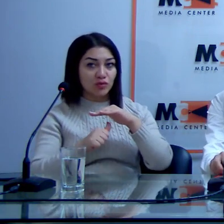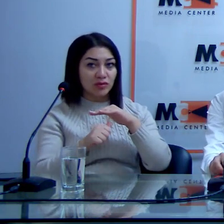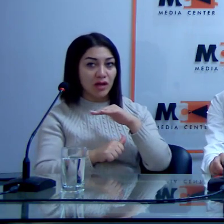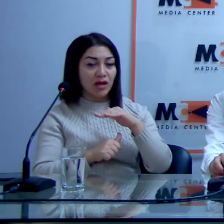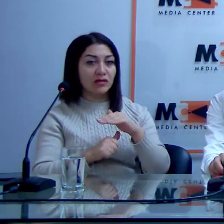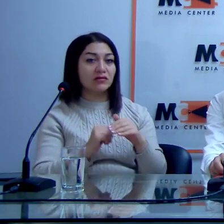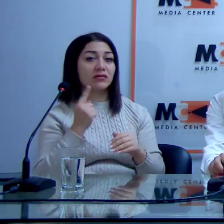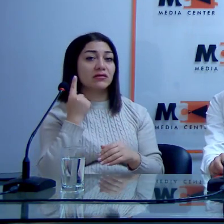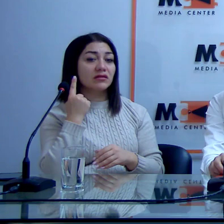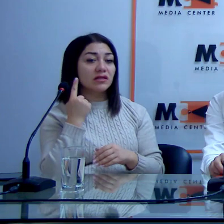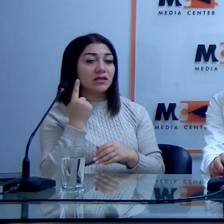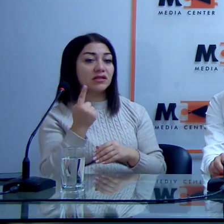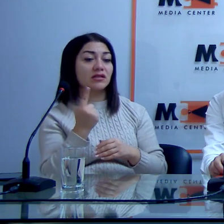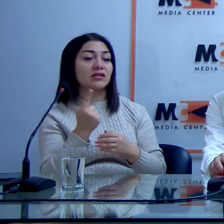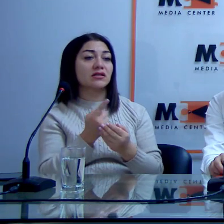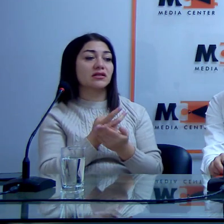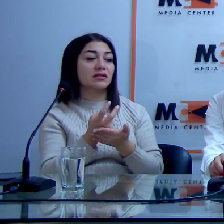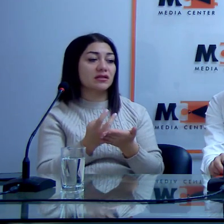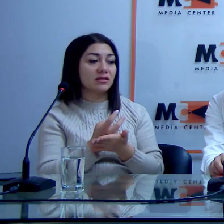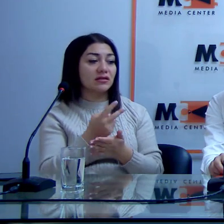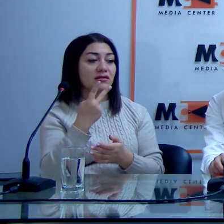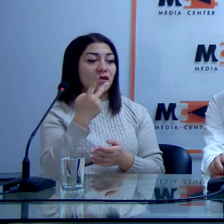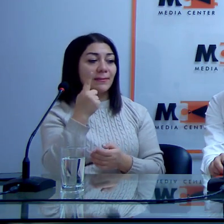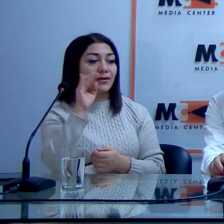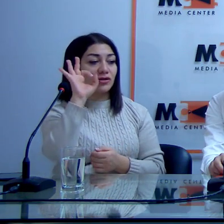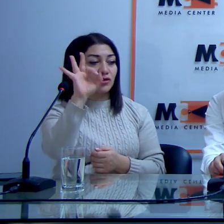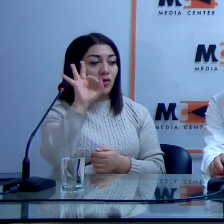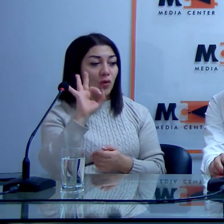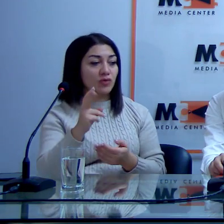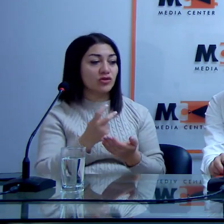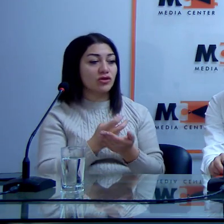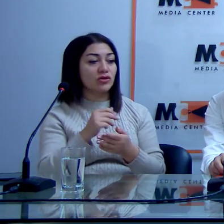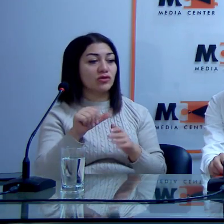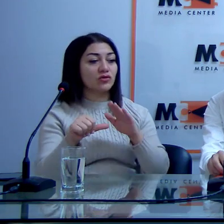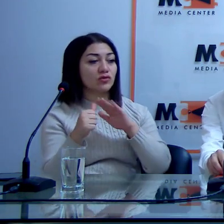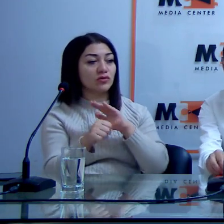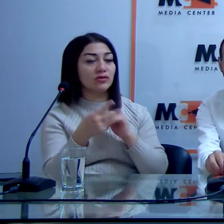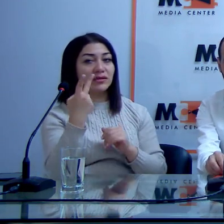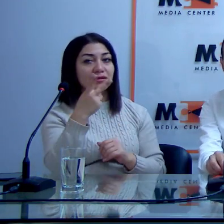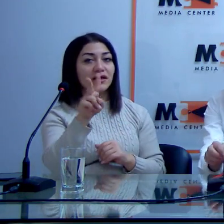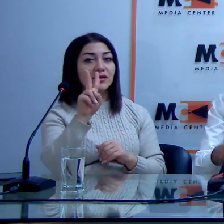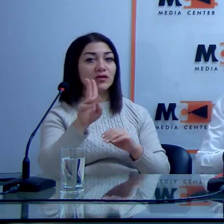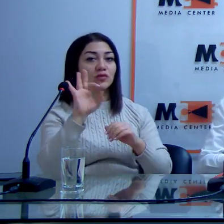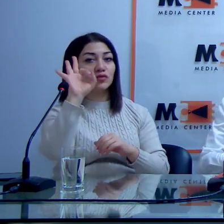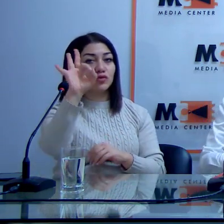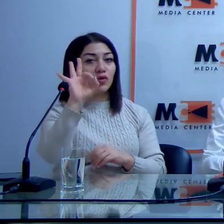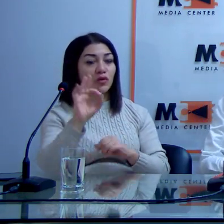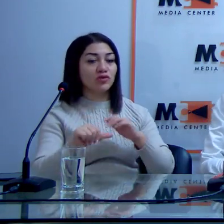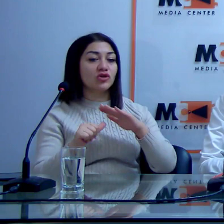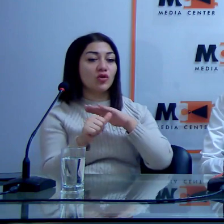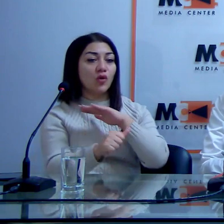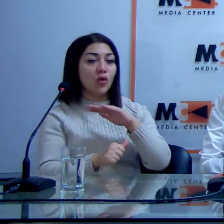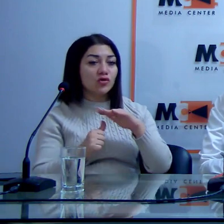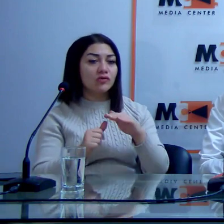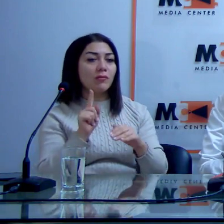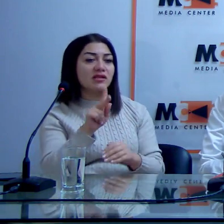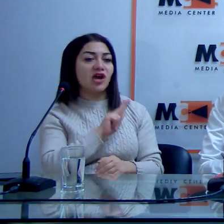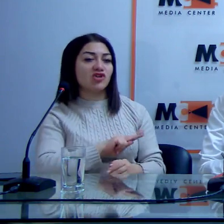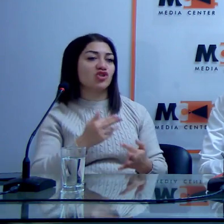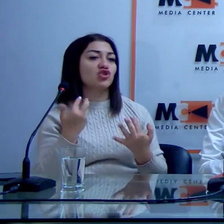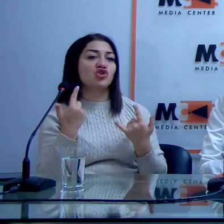մեկ մտահոգիչ տվյալ, որ 21%-ը գործազուրկ է, 22%-ը գործազուրկ է, որը չի փնտրում